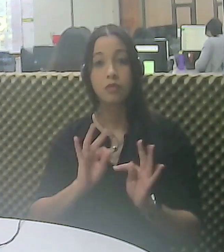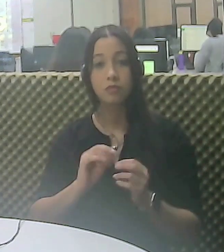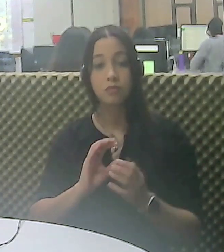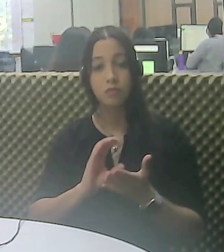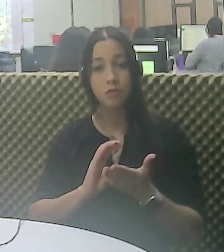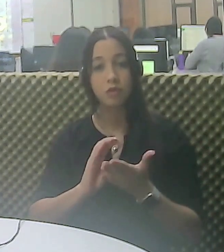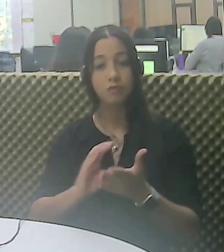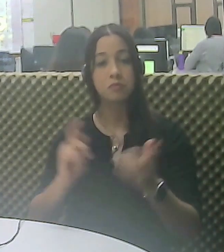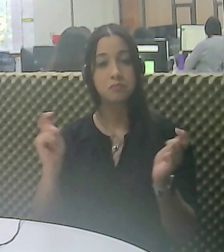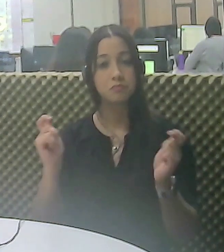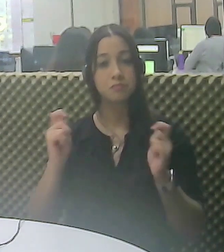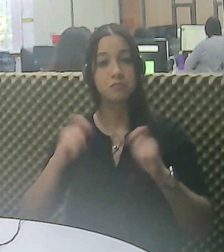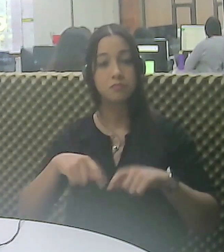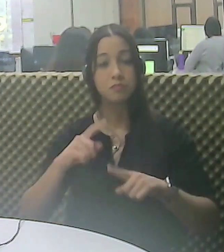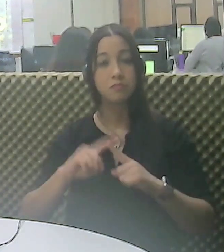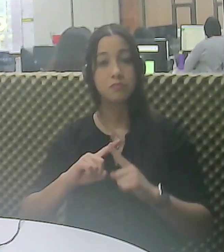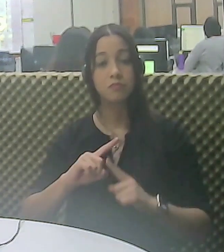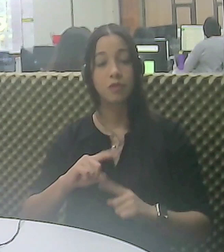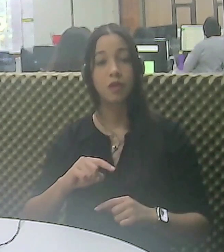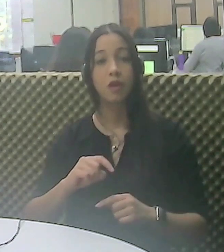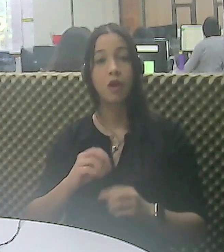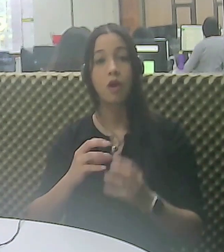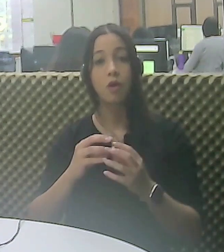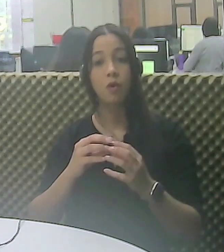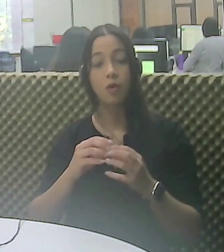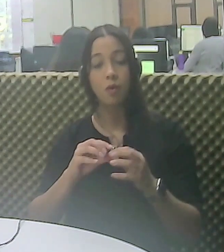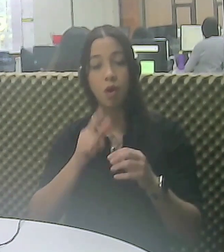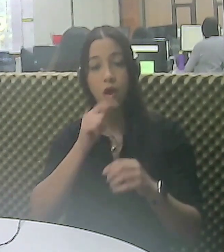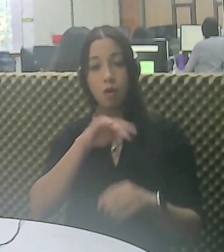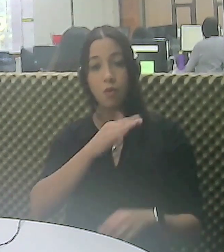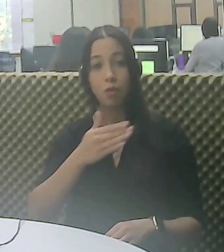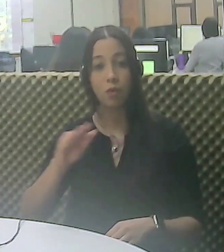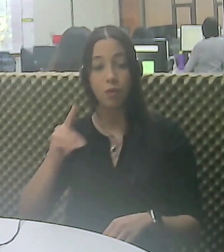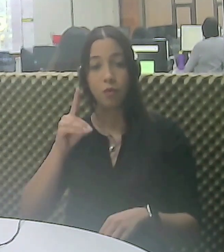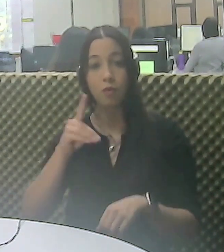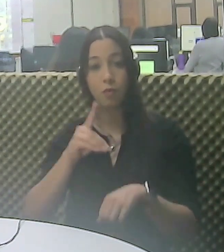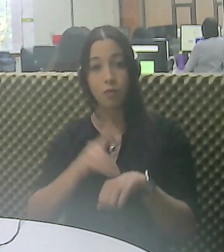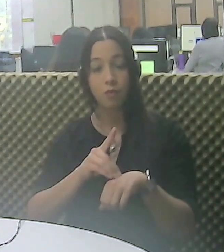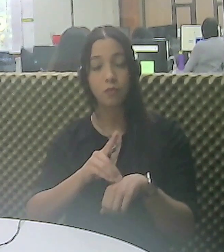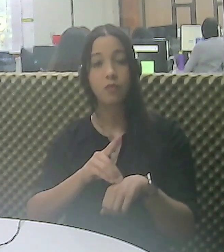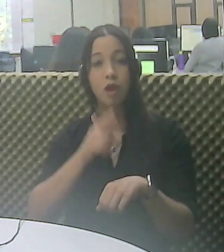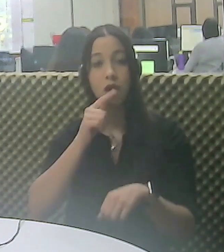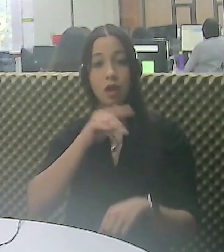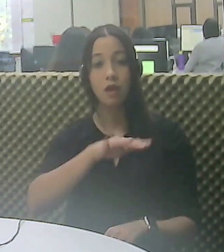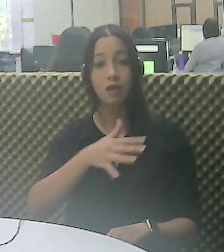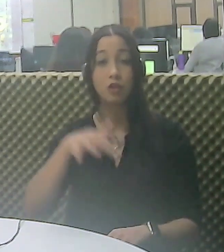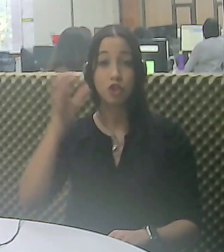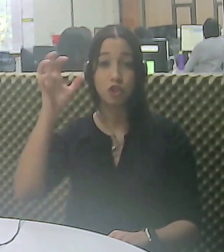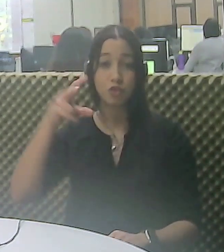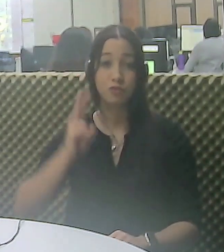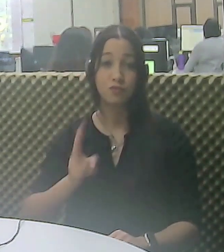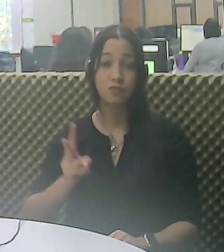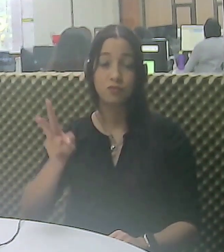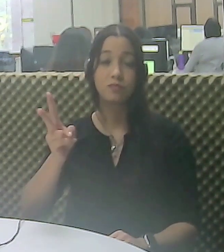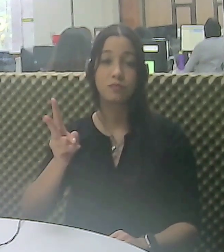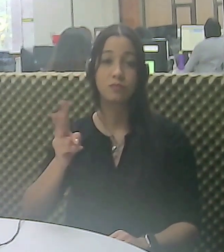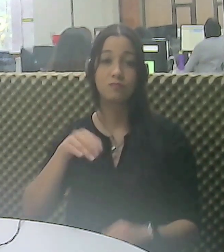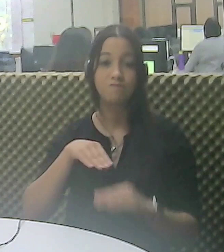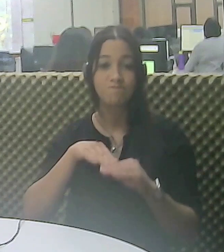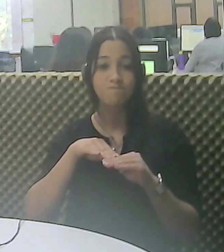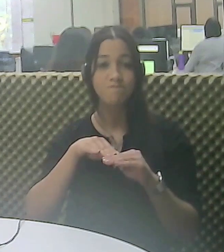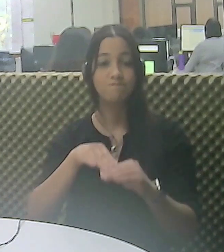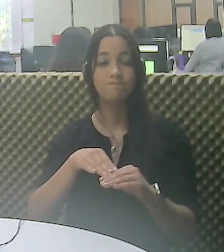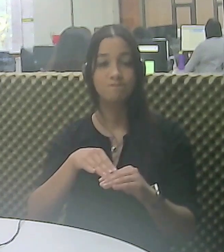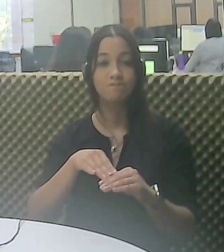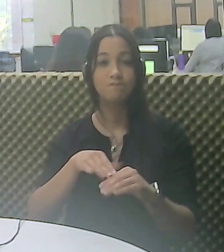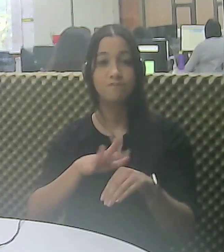terá valido a pena, porque nós vamos remover ovos, vamos remover focos criadouros, ainda chove, e isso vai dar um impacto